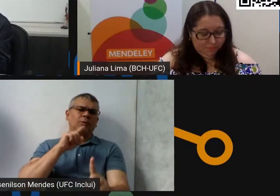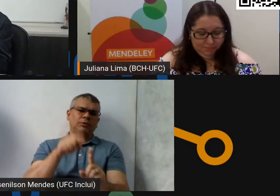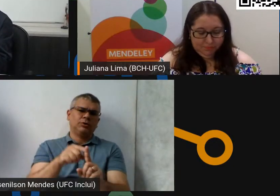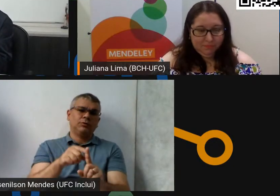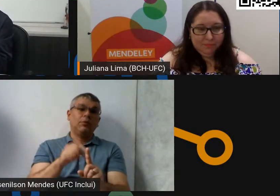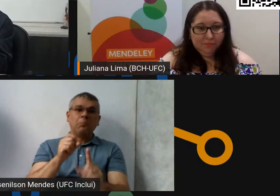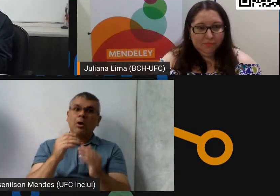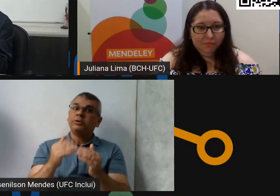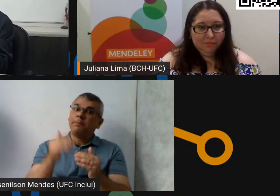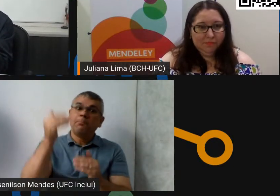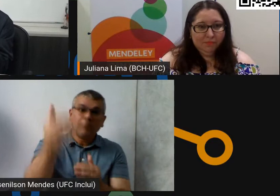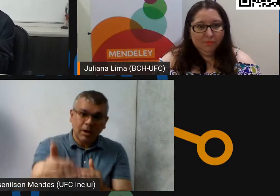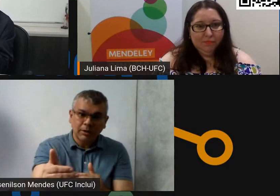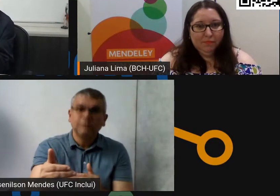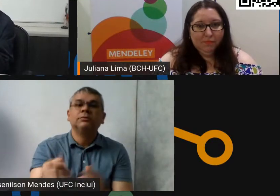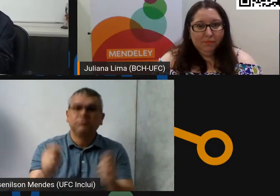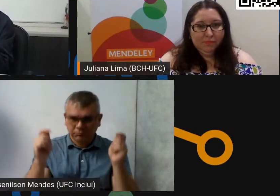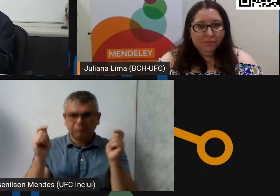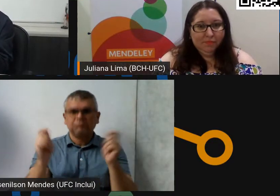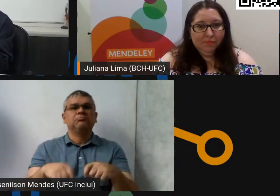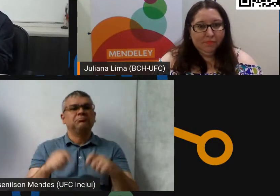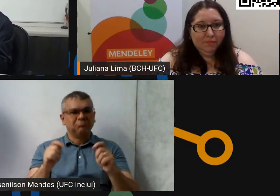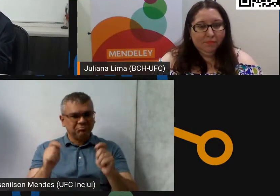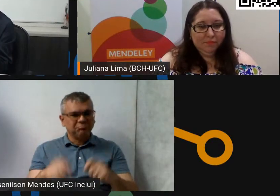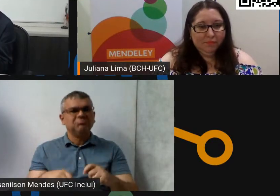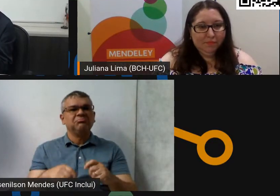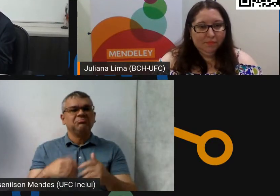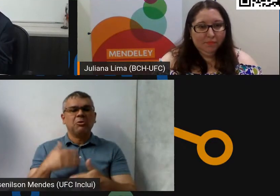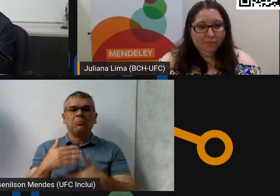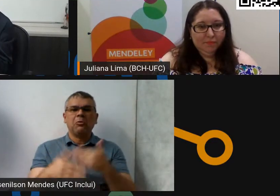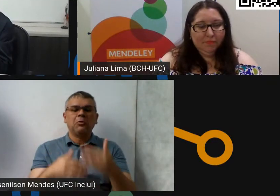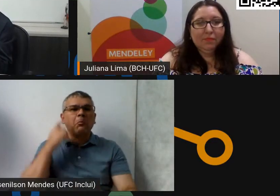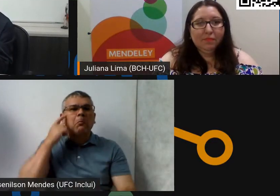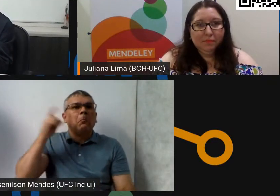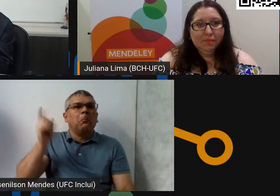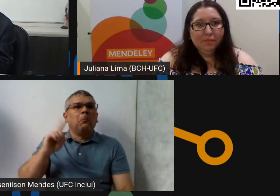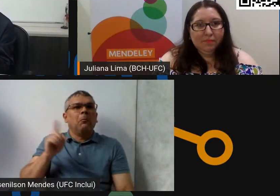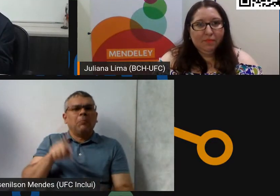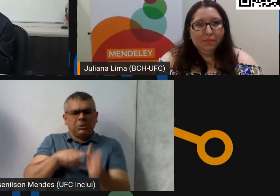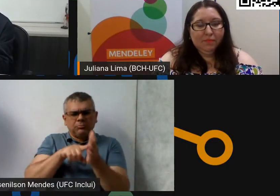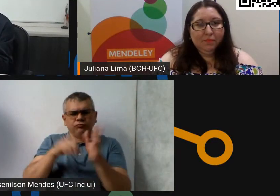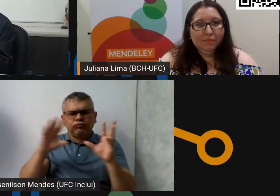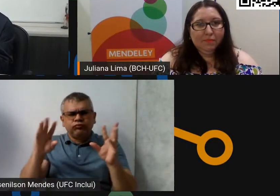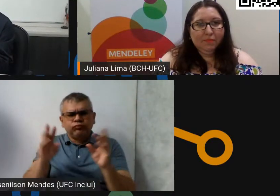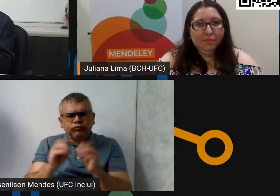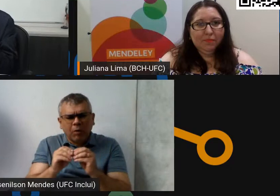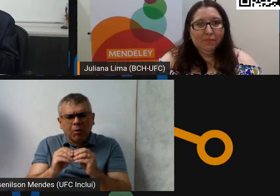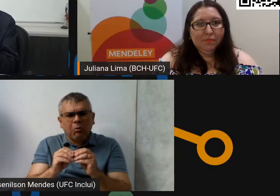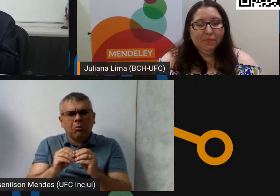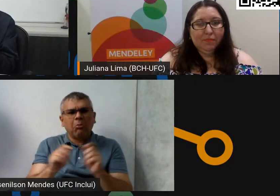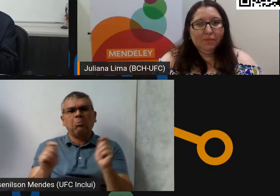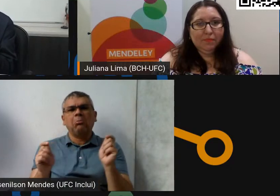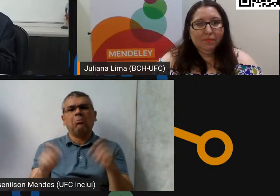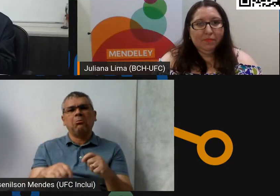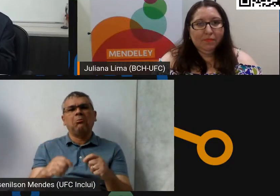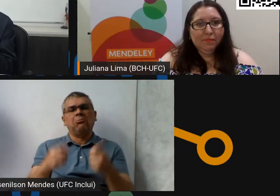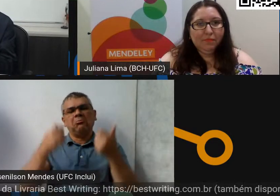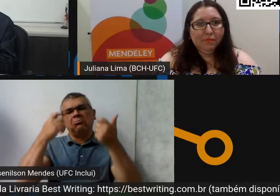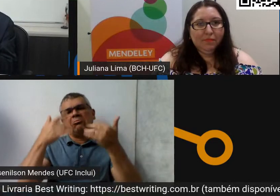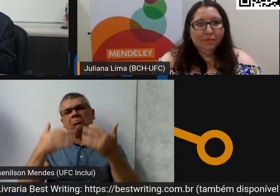E, às vezes, ela ultrapassa e pega um processo que não estava no objetivo, mas que o discurso permitiu. Então, aquele